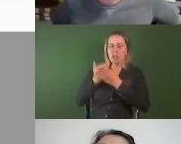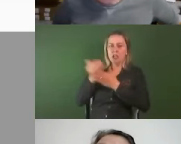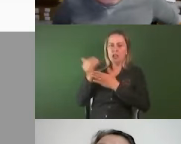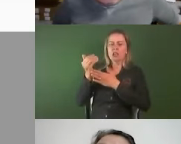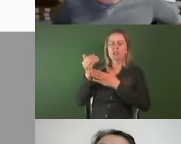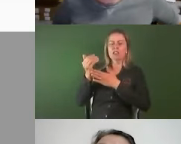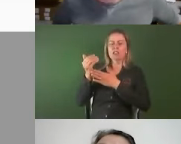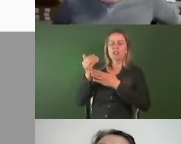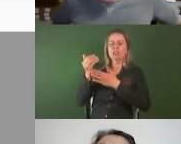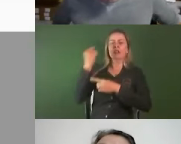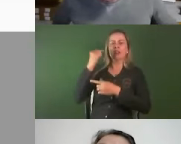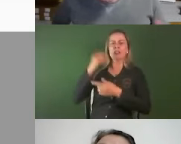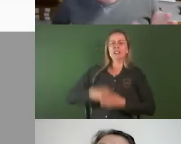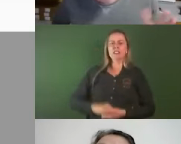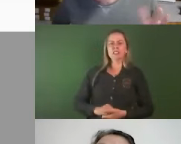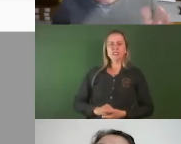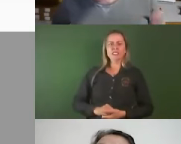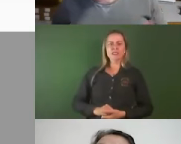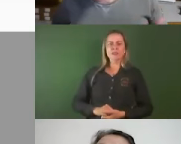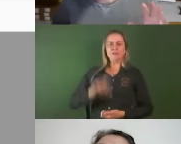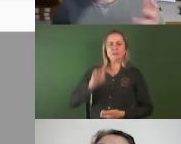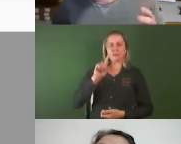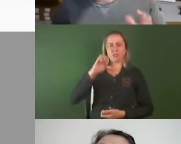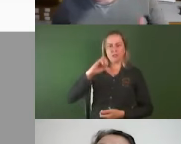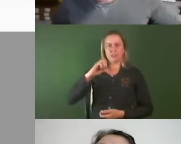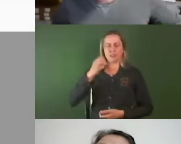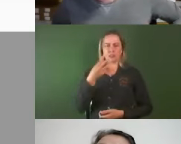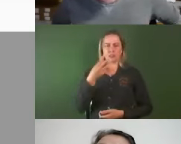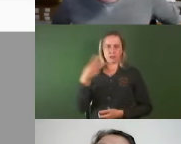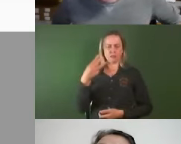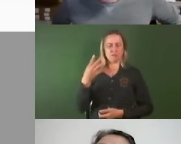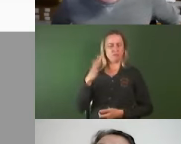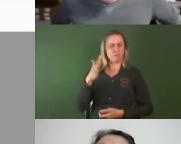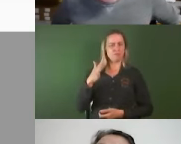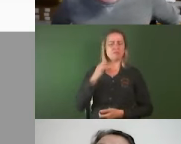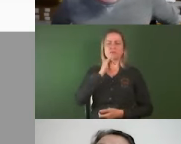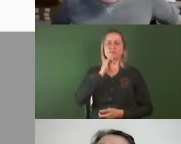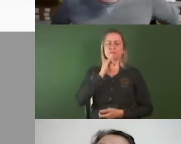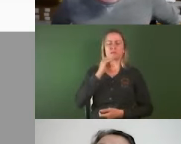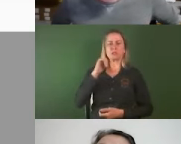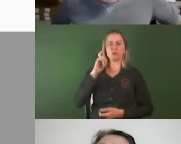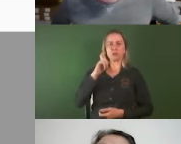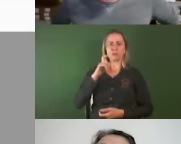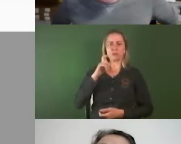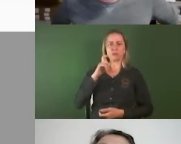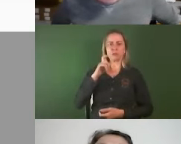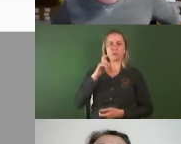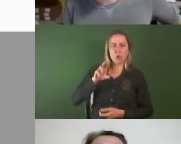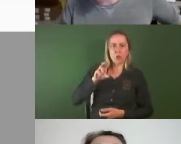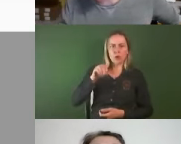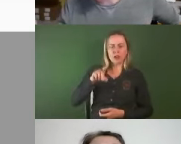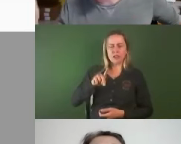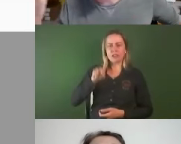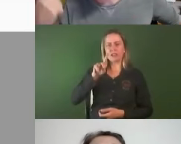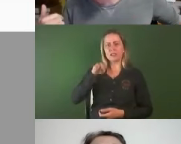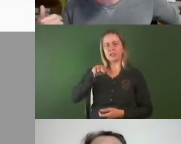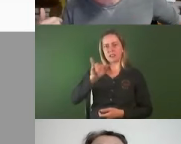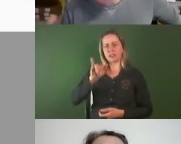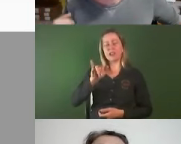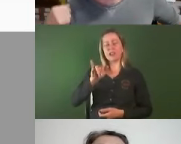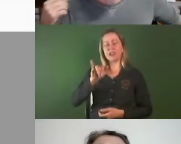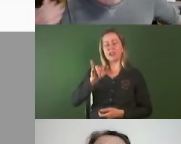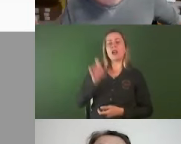começo, né? Em 1933, mais ou menos, esse fotógrafo, Natori Yonosuke, ele retorna da